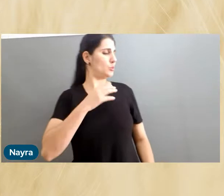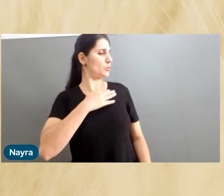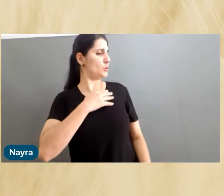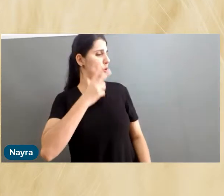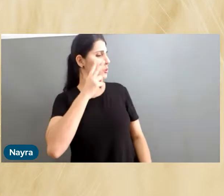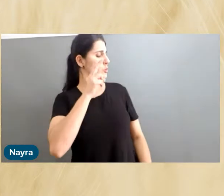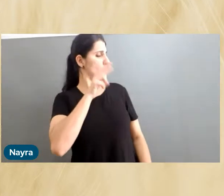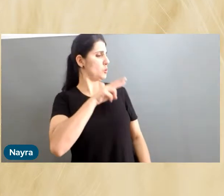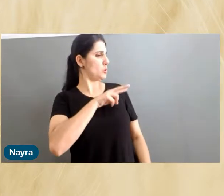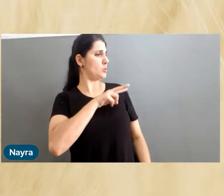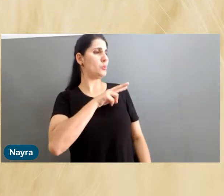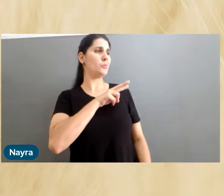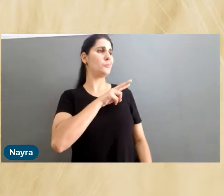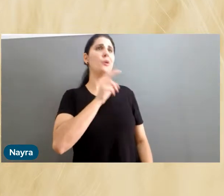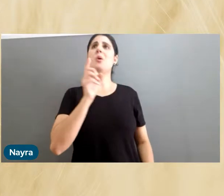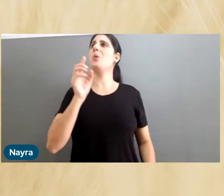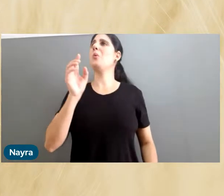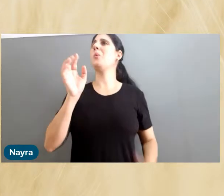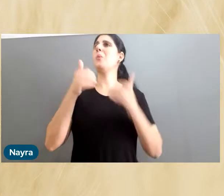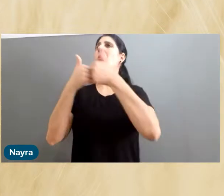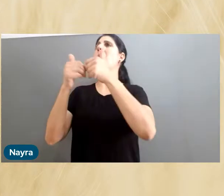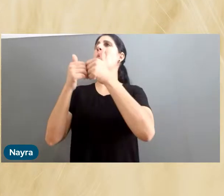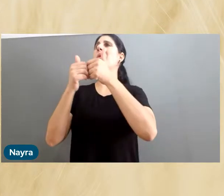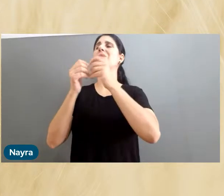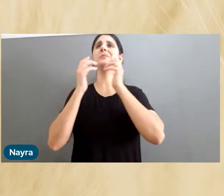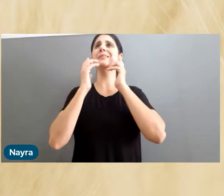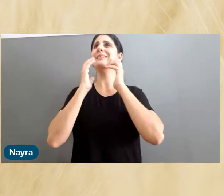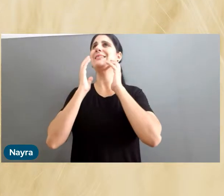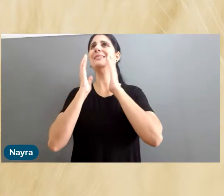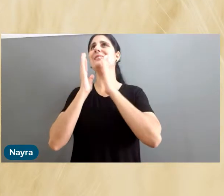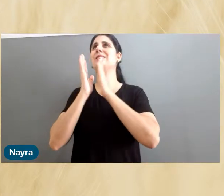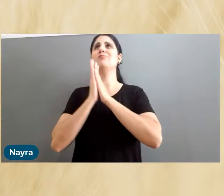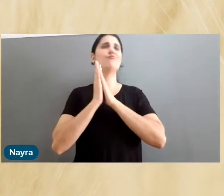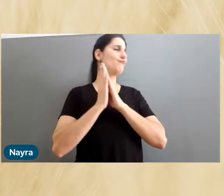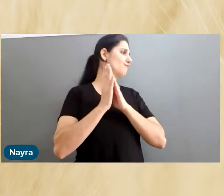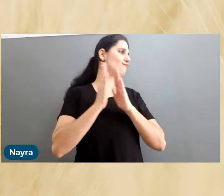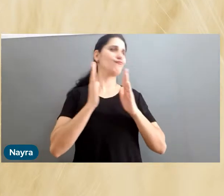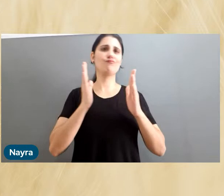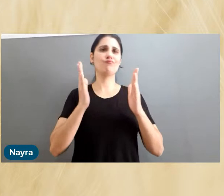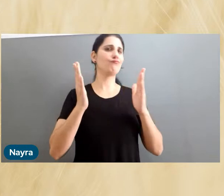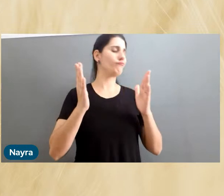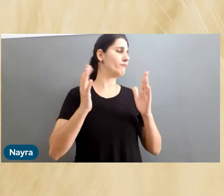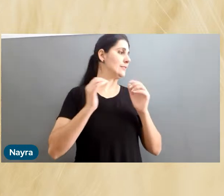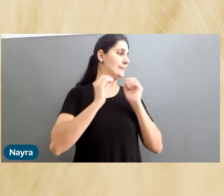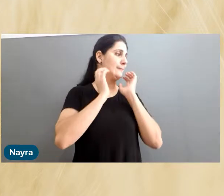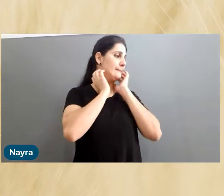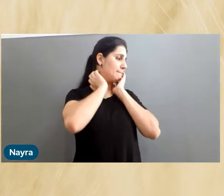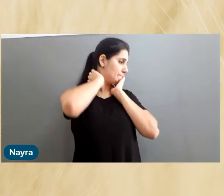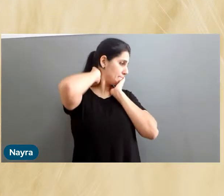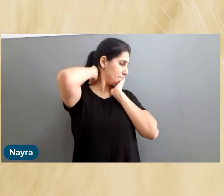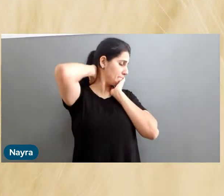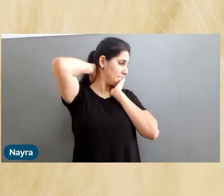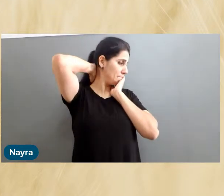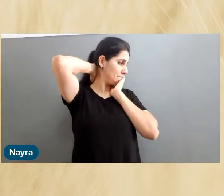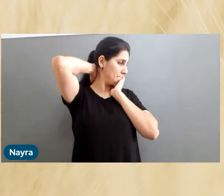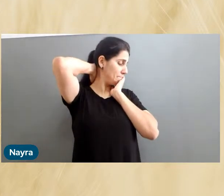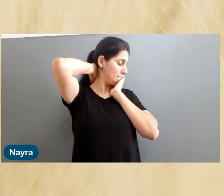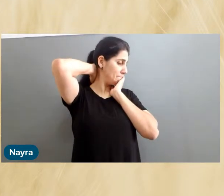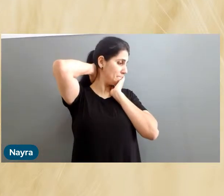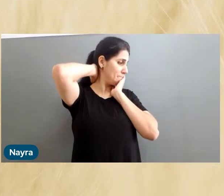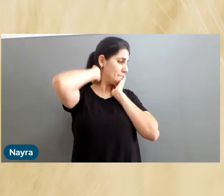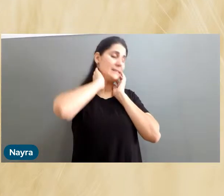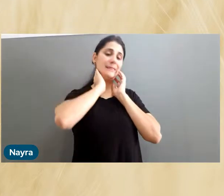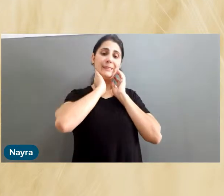o ônibus na sua frente, a criança ao seu lado, não dava para atender os dois ao mesmo tempo. Se ele ficasse para conversar